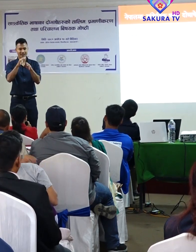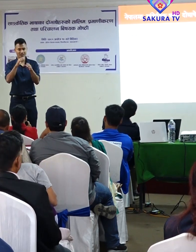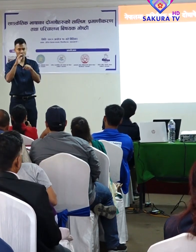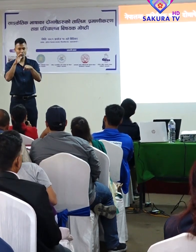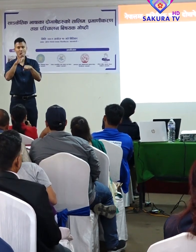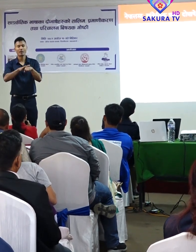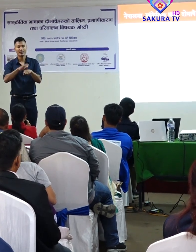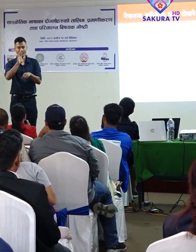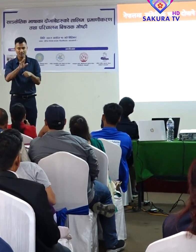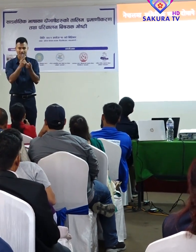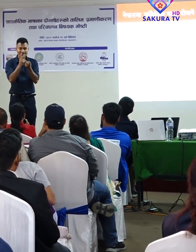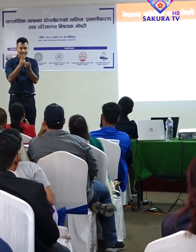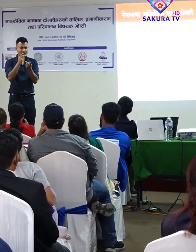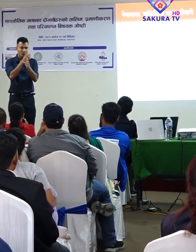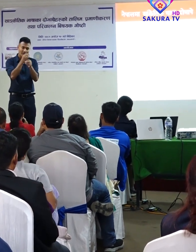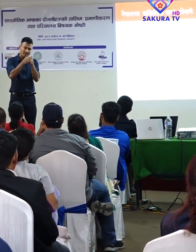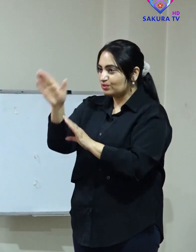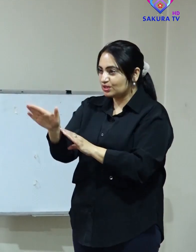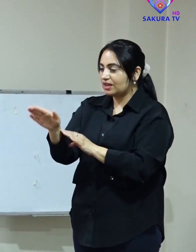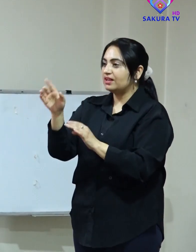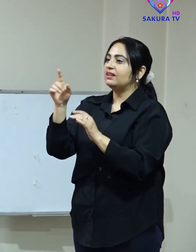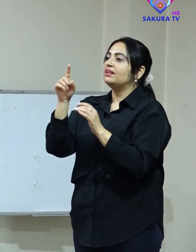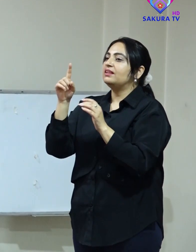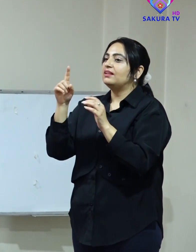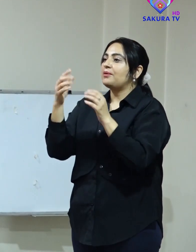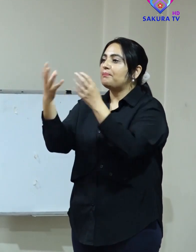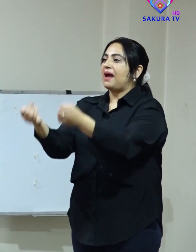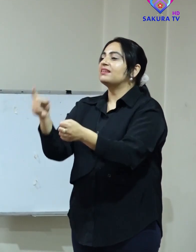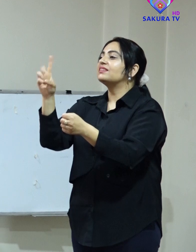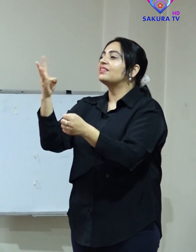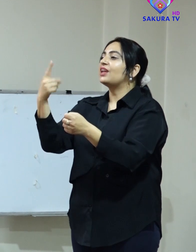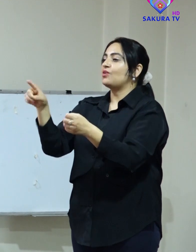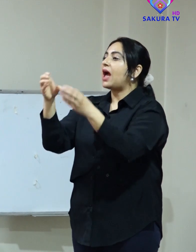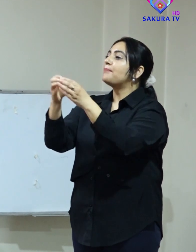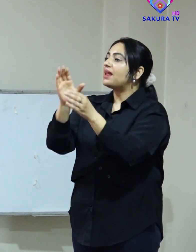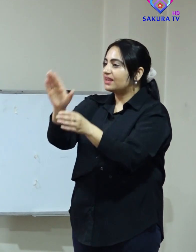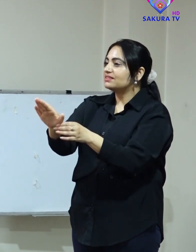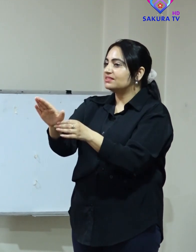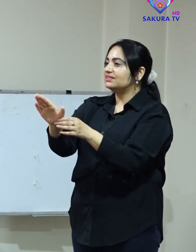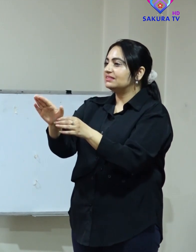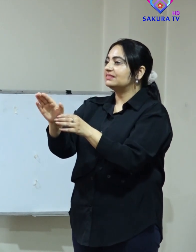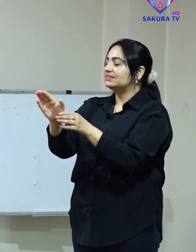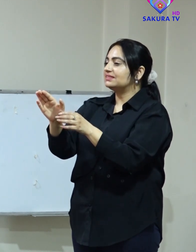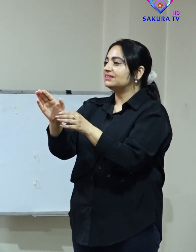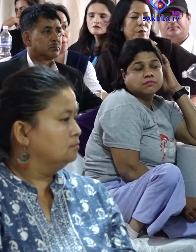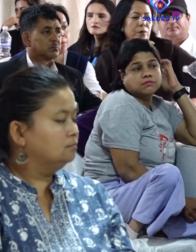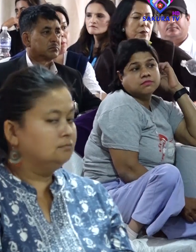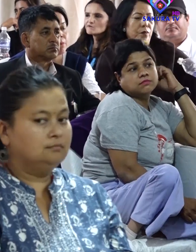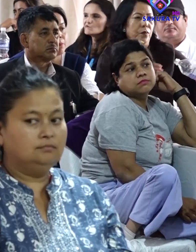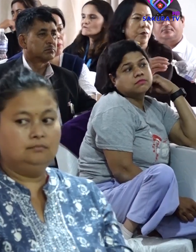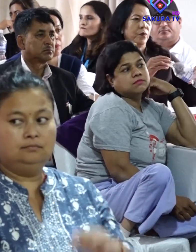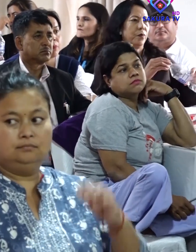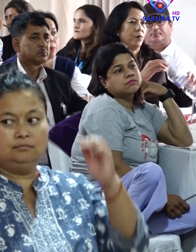7(1) अनुसार बाँधिएका छौँ। सिफारिस त हामी गर्न सक्छौँ, तर नेपाल सरकारको पहलमा मौजुदा सदनको 2/3 त्यसलाई अनुमोदन